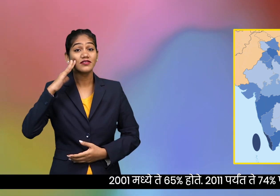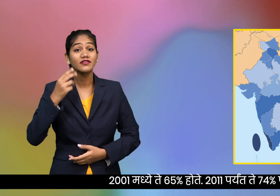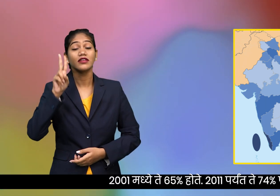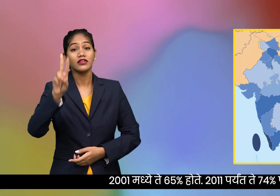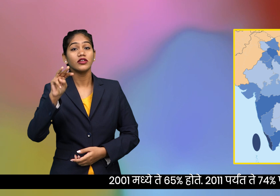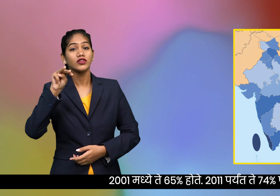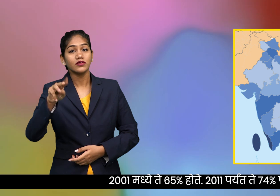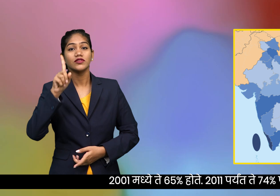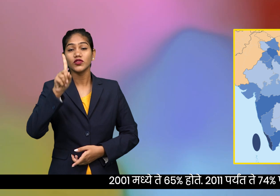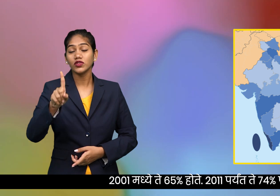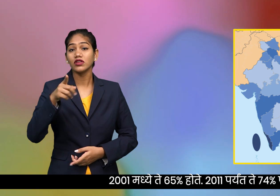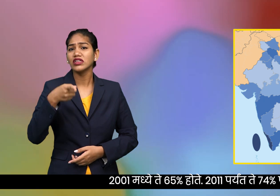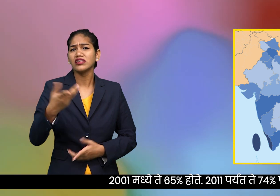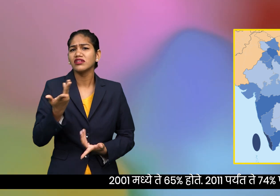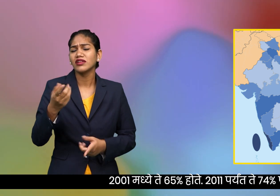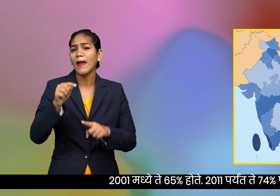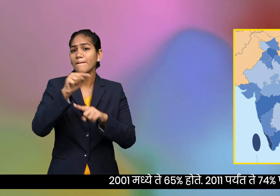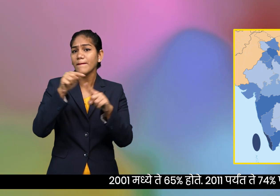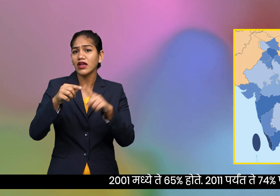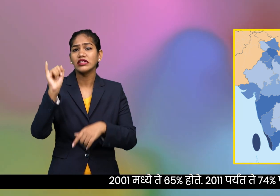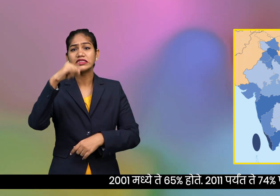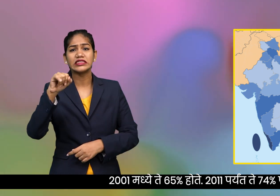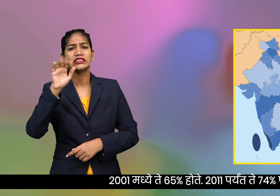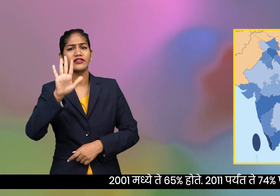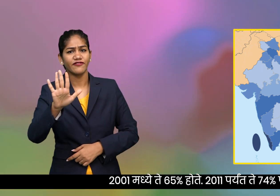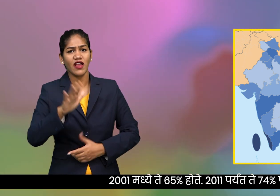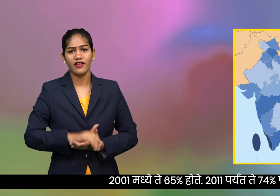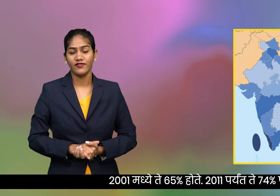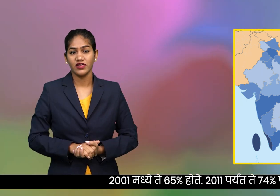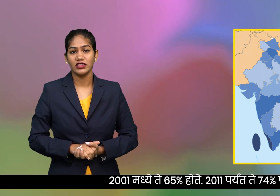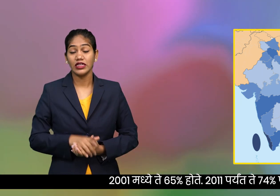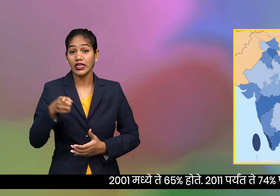2001 मध्ये ते 65 झालं. 2011 पर्यंत ते 74 पर्यंत वाढलं.